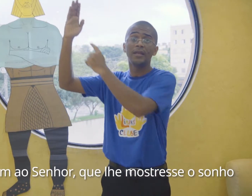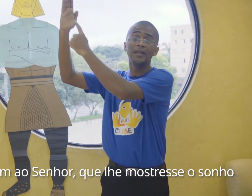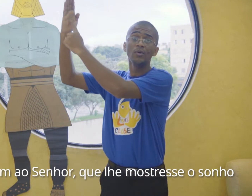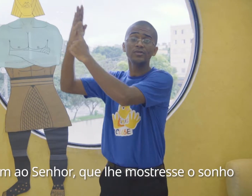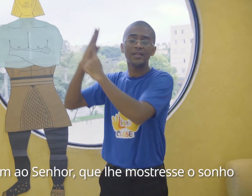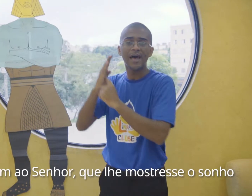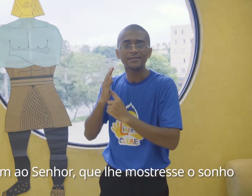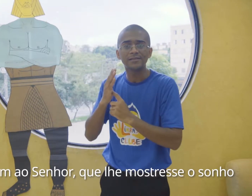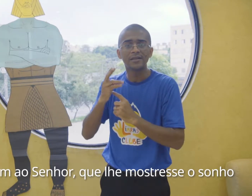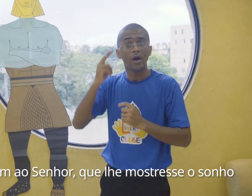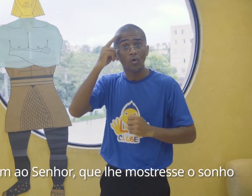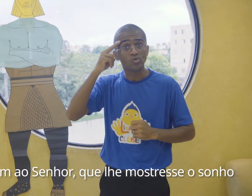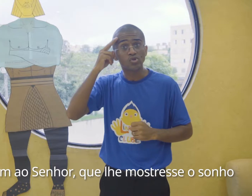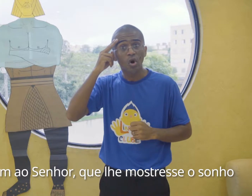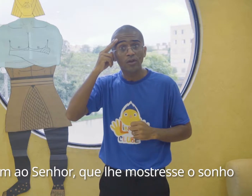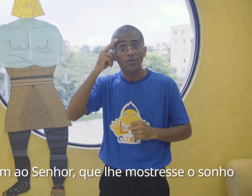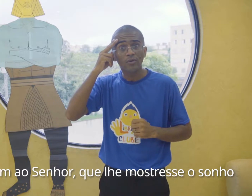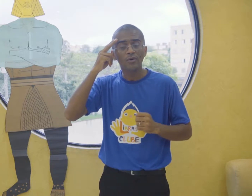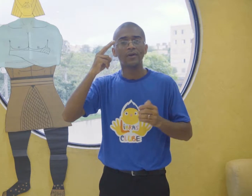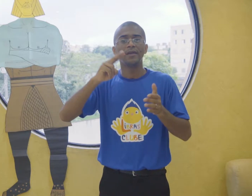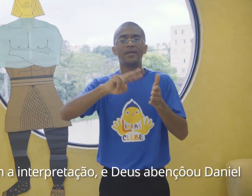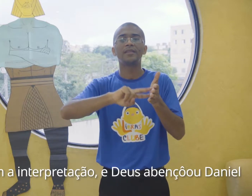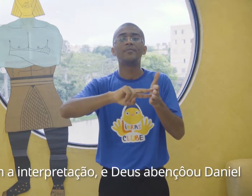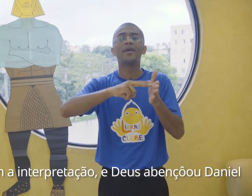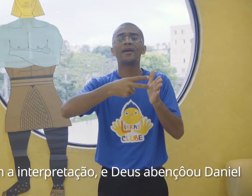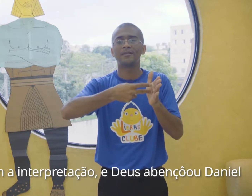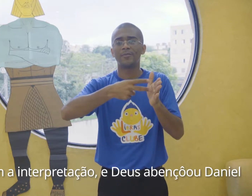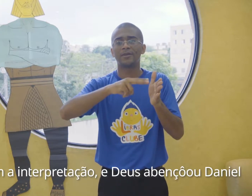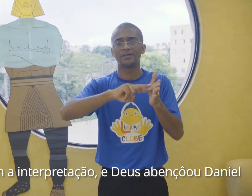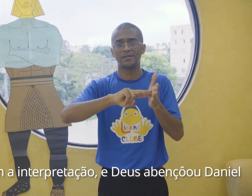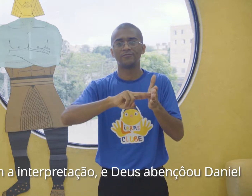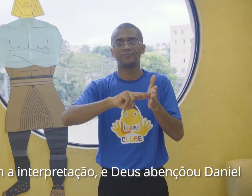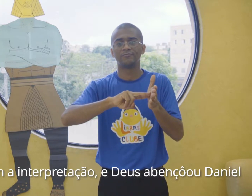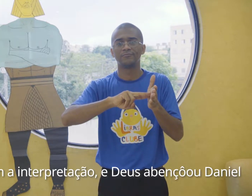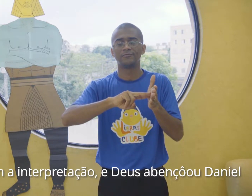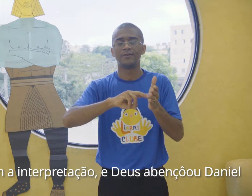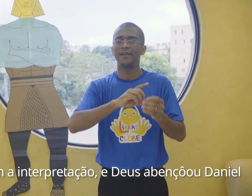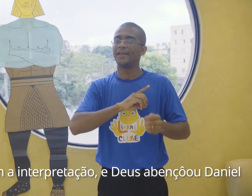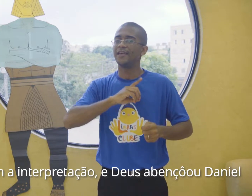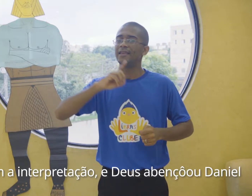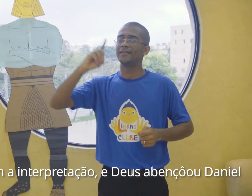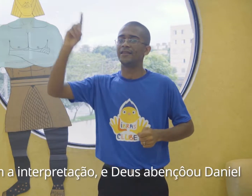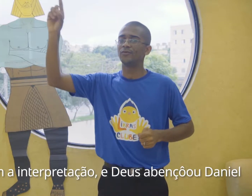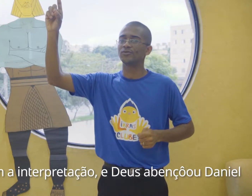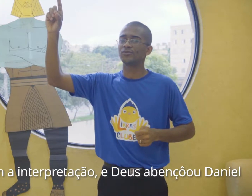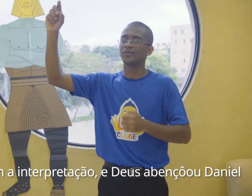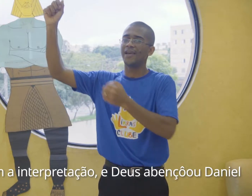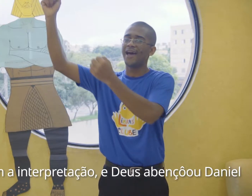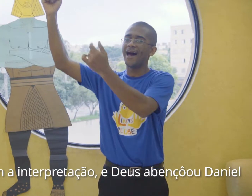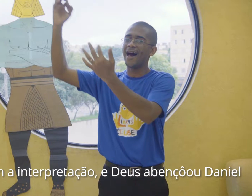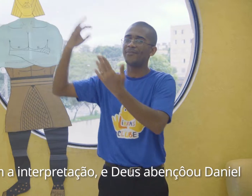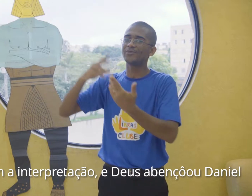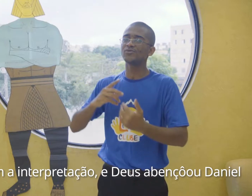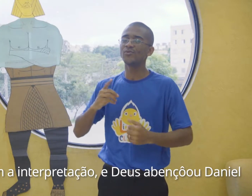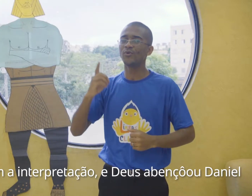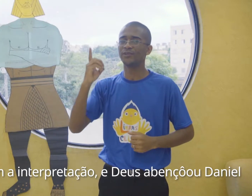lhe mostrasse o sonho e também a interpretação. E Deus abençoou